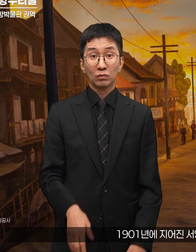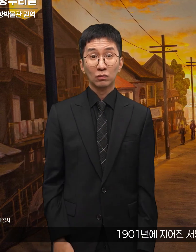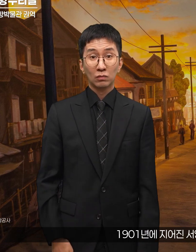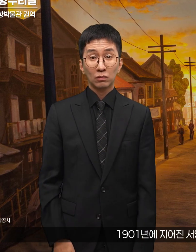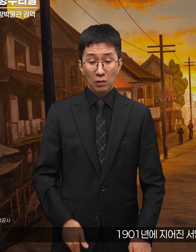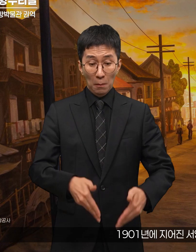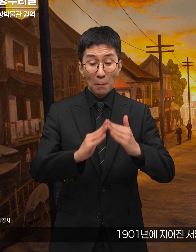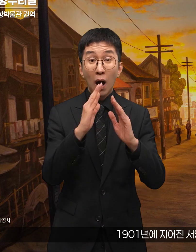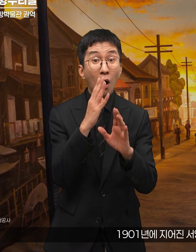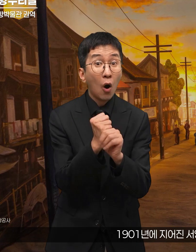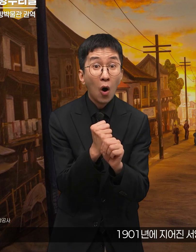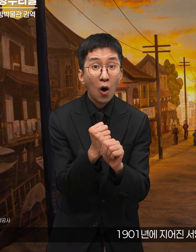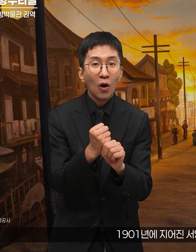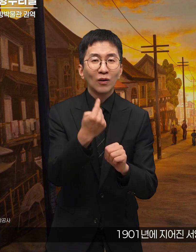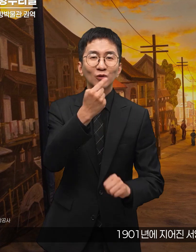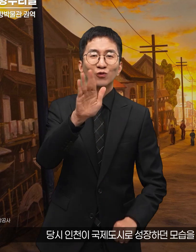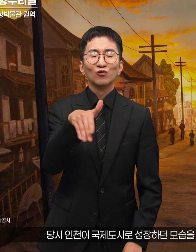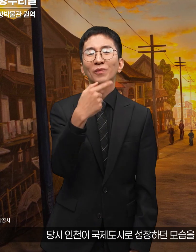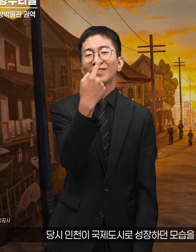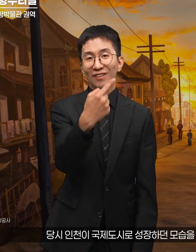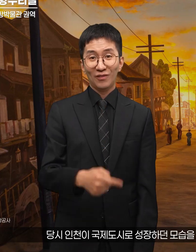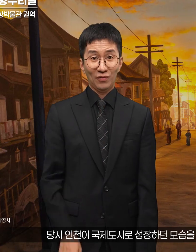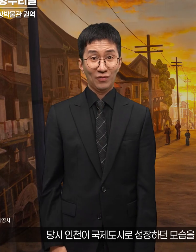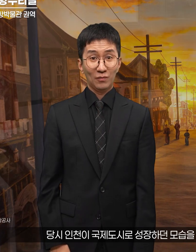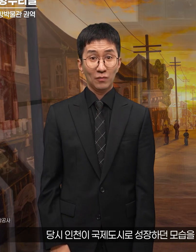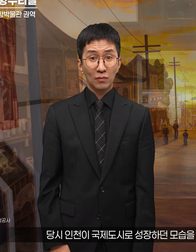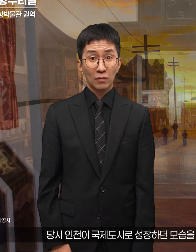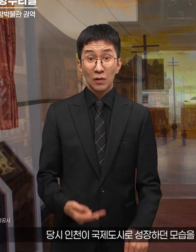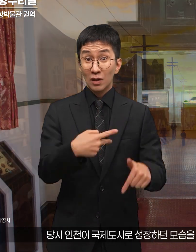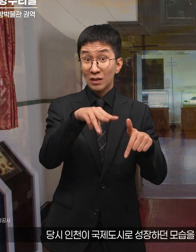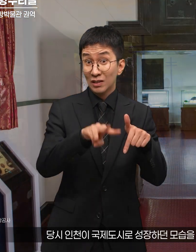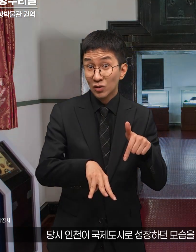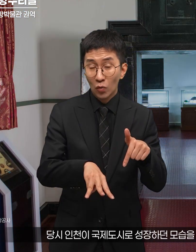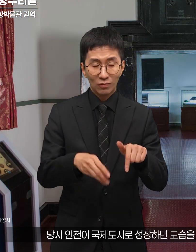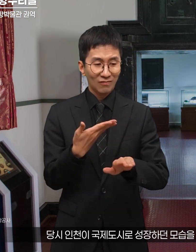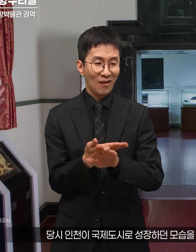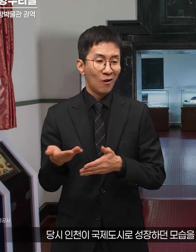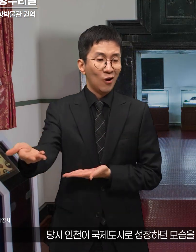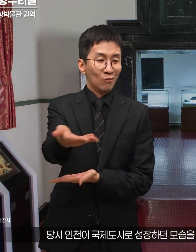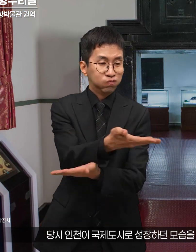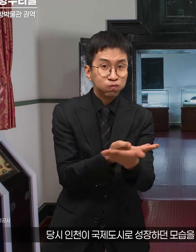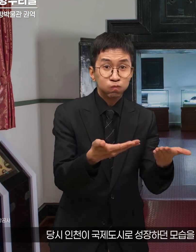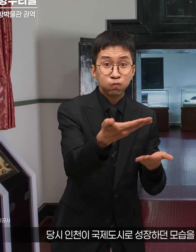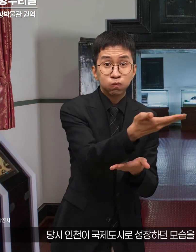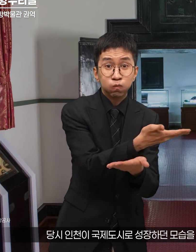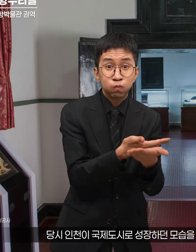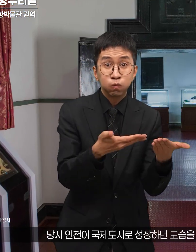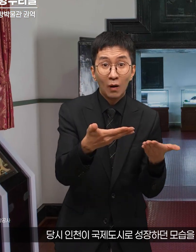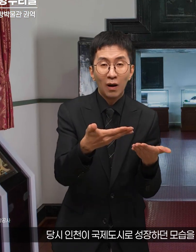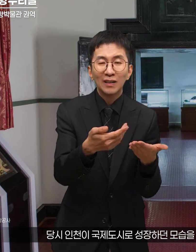지어진 서양식 건물로 당시 인천이 국제도시로 성장하던 모습을 보여주는 대표적인